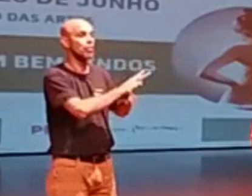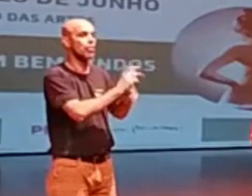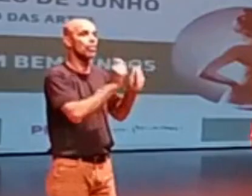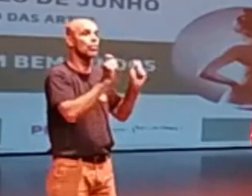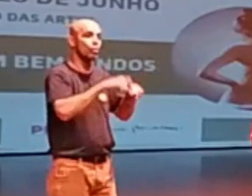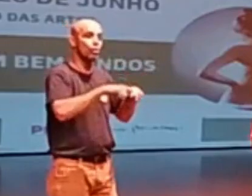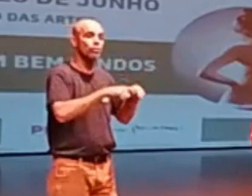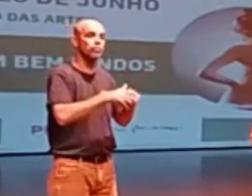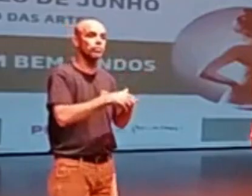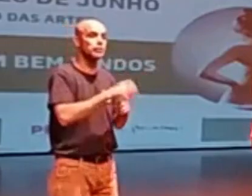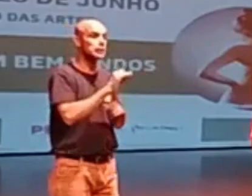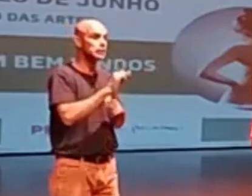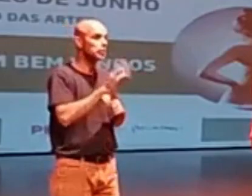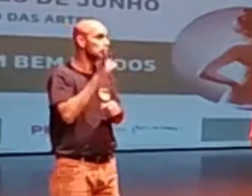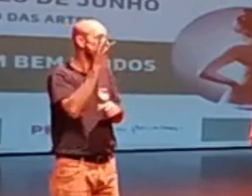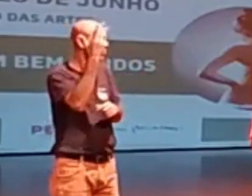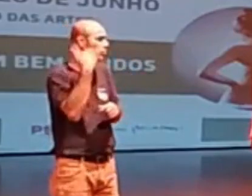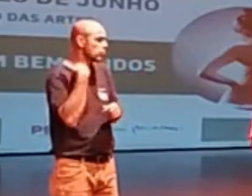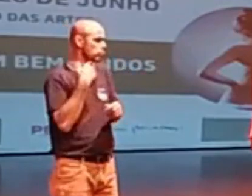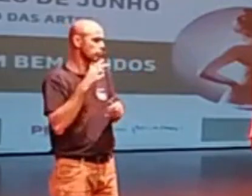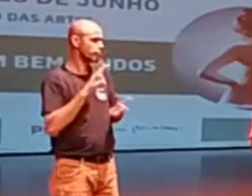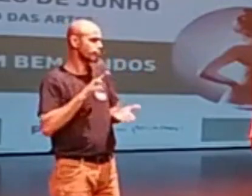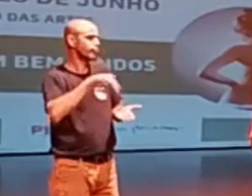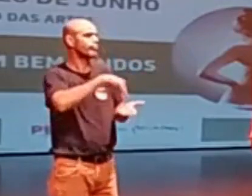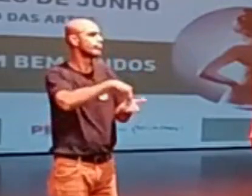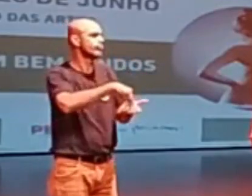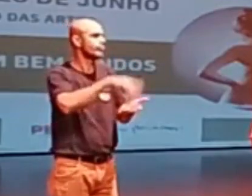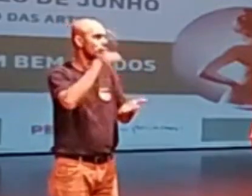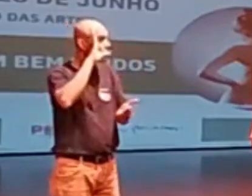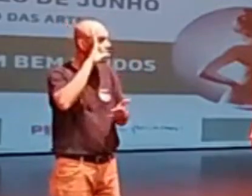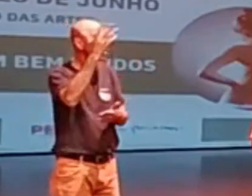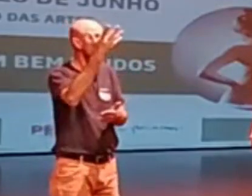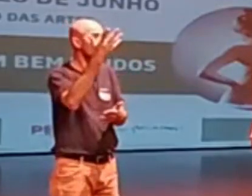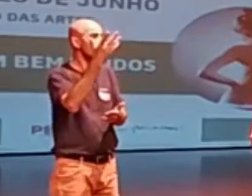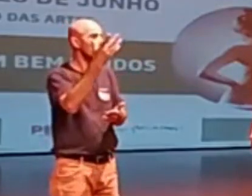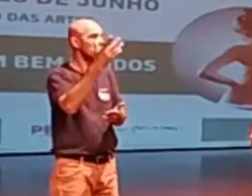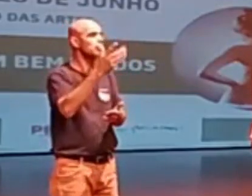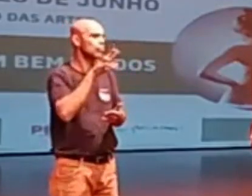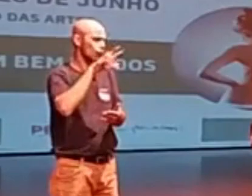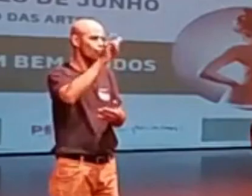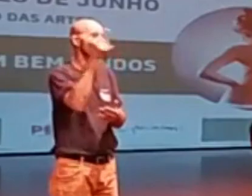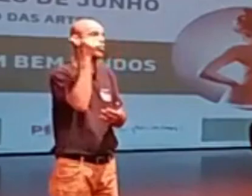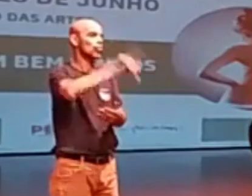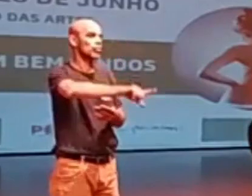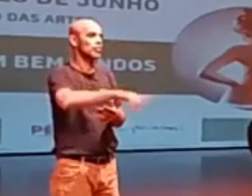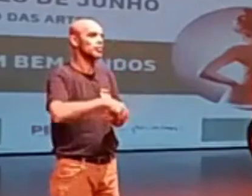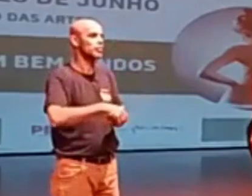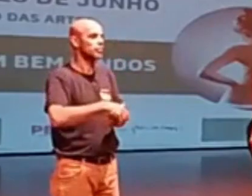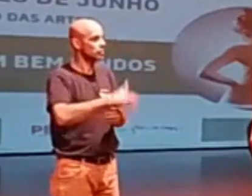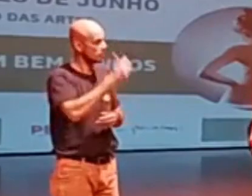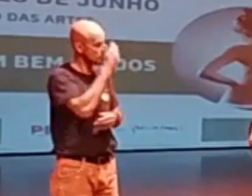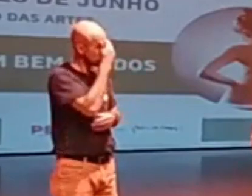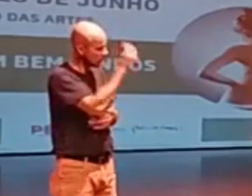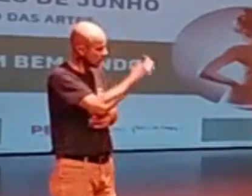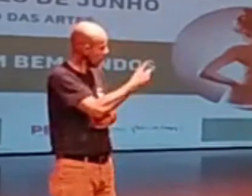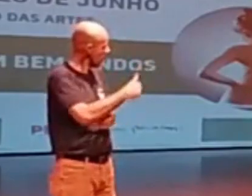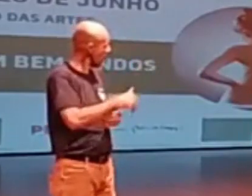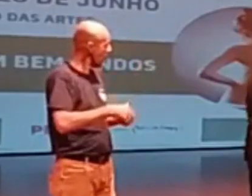fazer isso. Se acontecer de chegar aqui, que tenha a melhor solução possível, eu sei que vai ter, né? Obrigada,